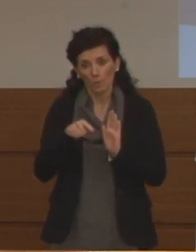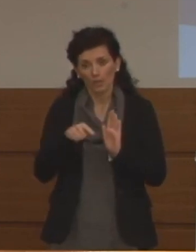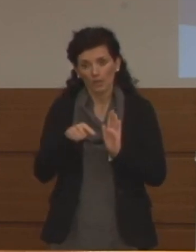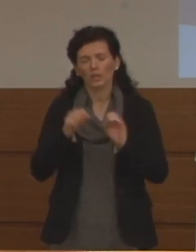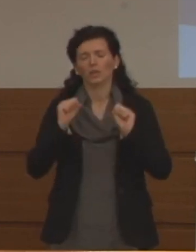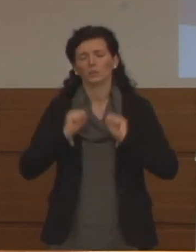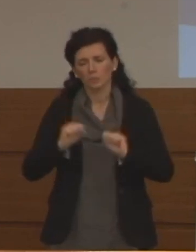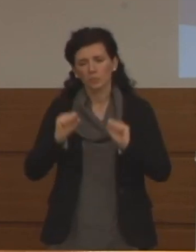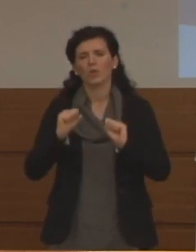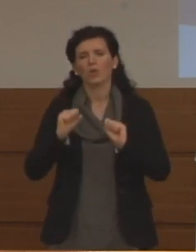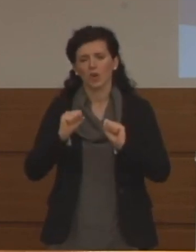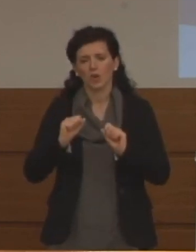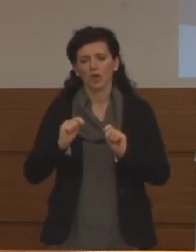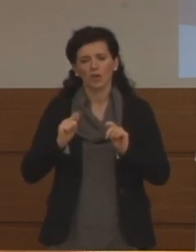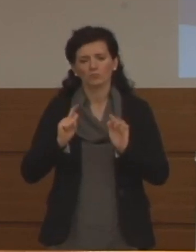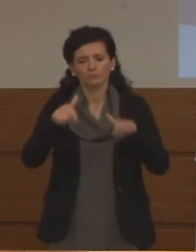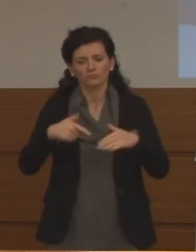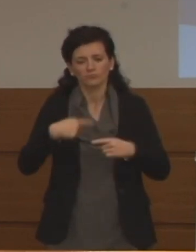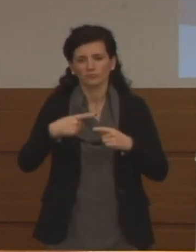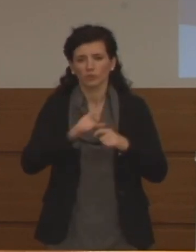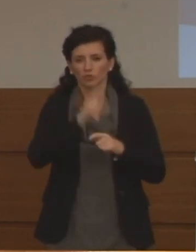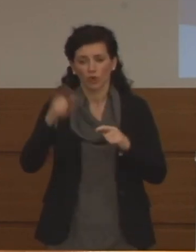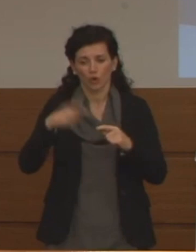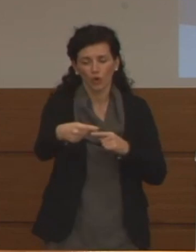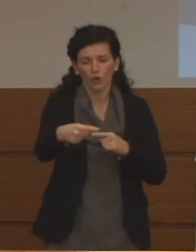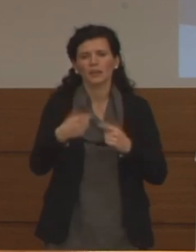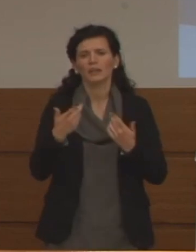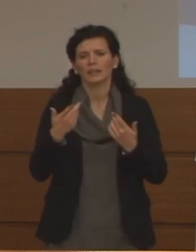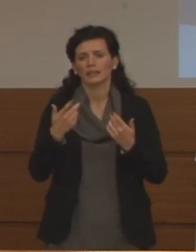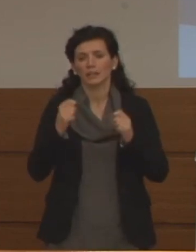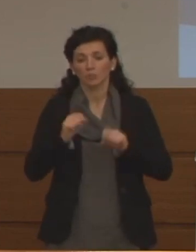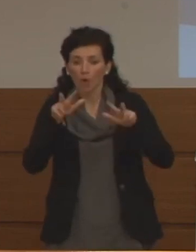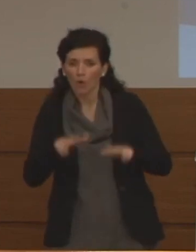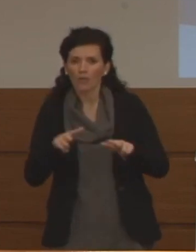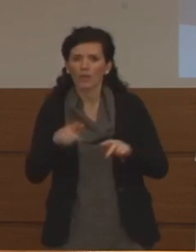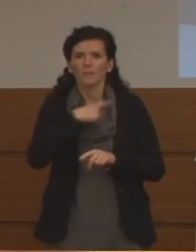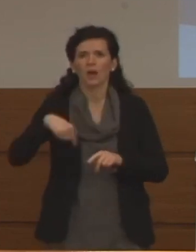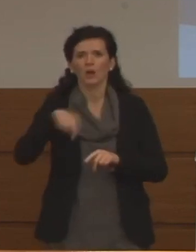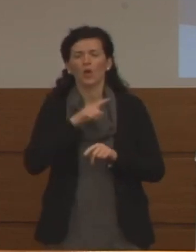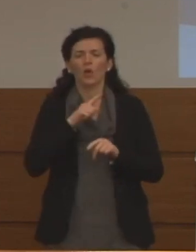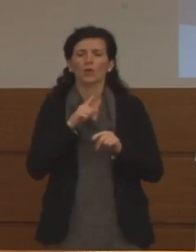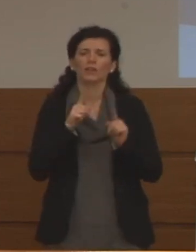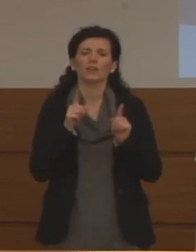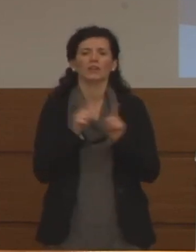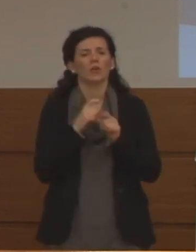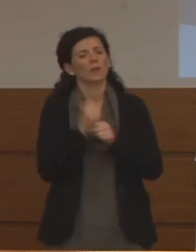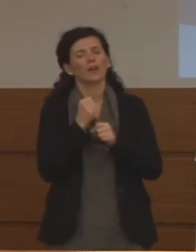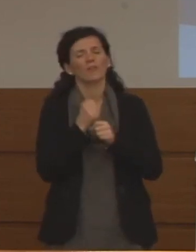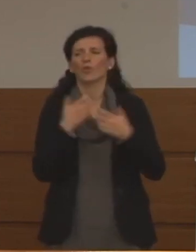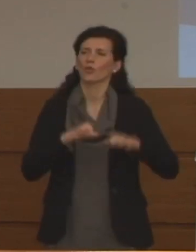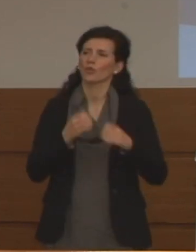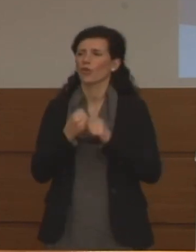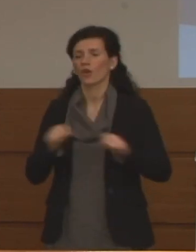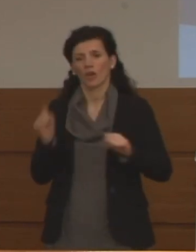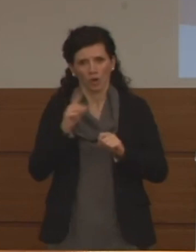essere confermate nei prossimi giorni non bisogna comunque abbassare la guardia tenere le misure che sono state